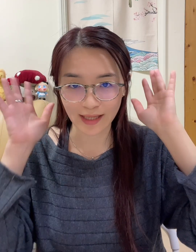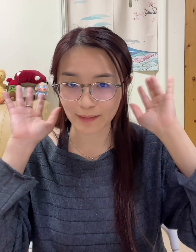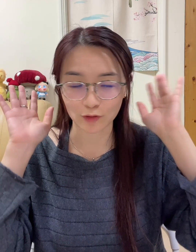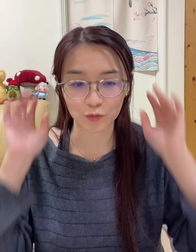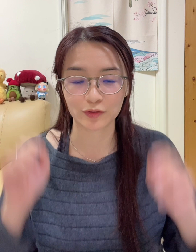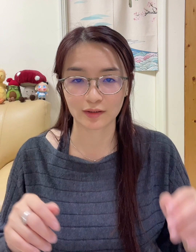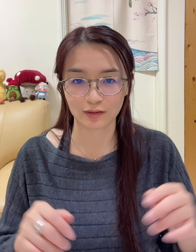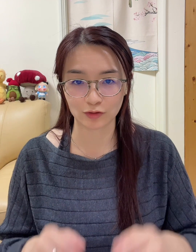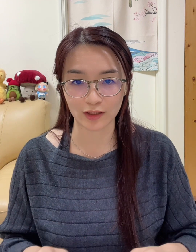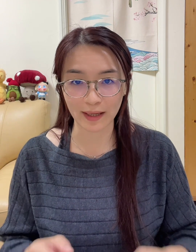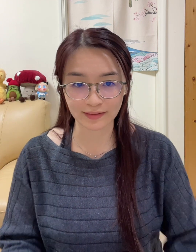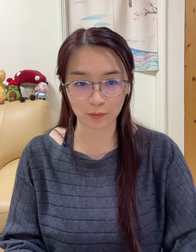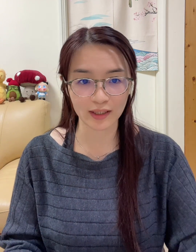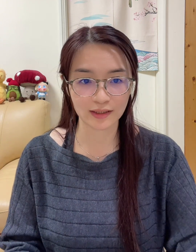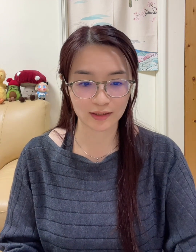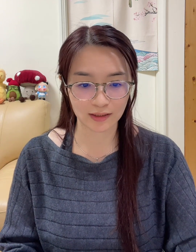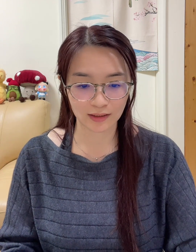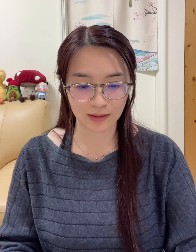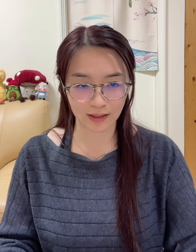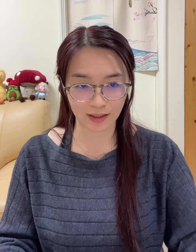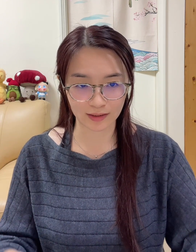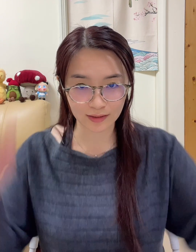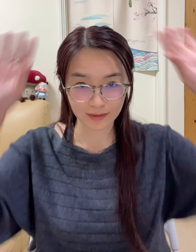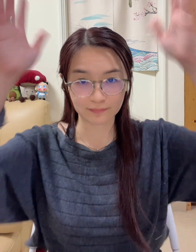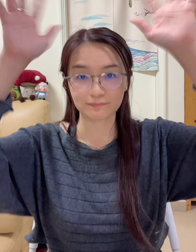聽唔到，所以拍手呢係